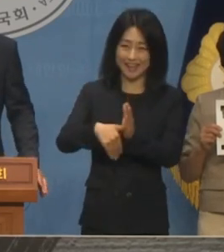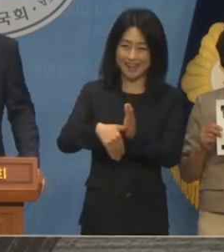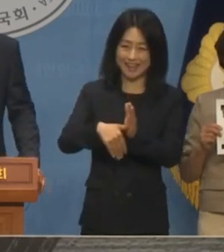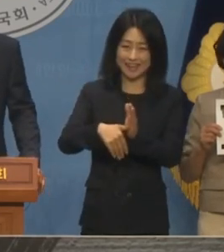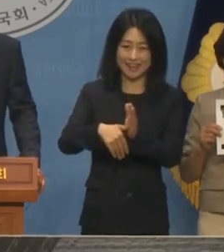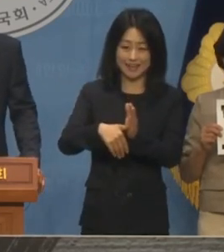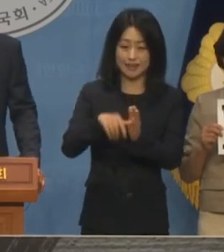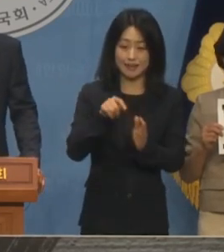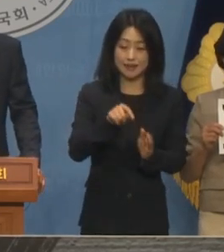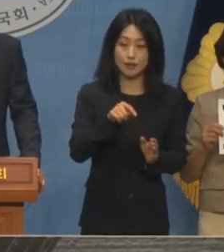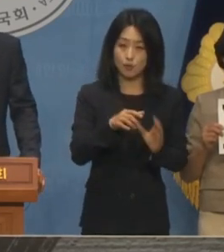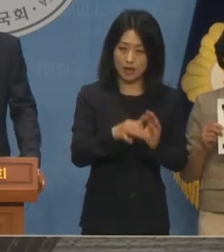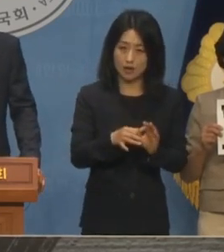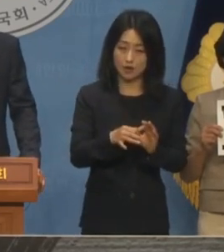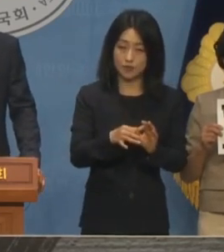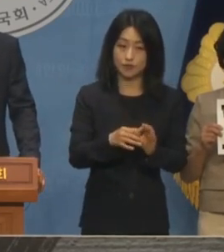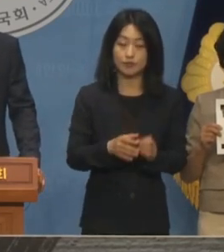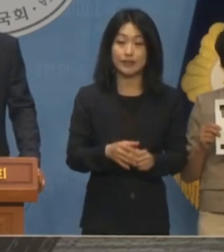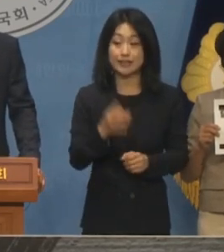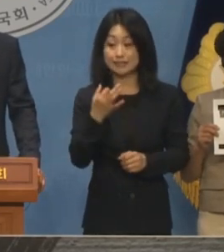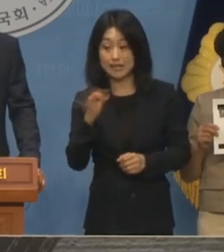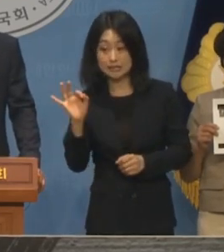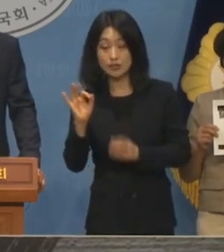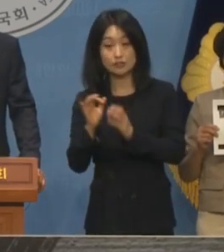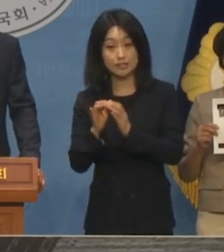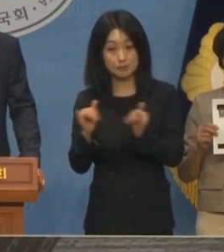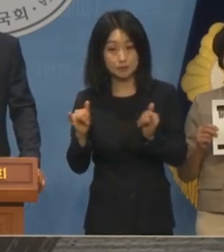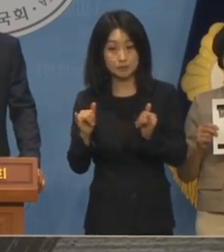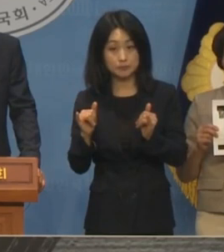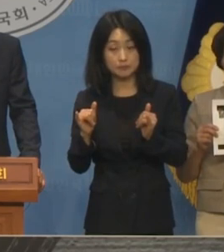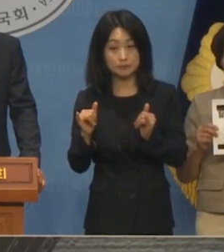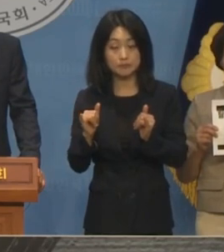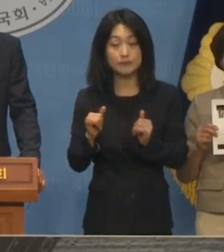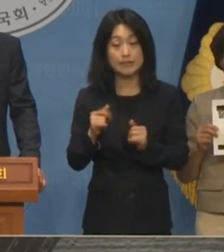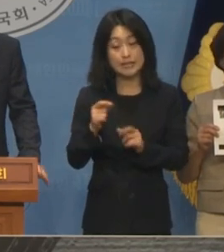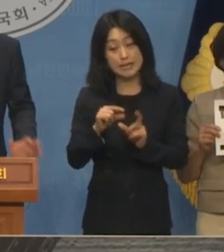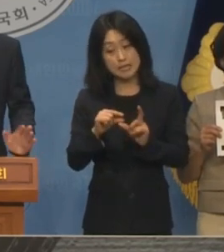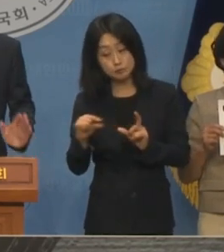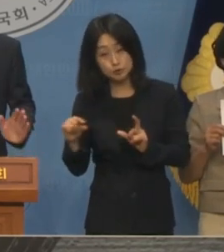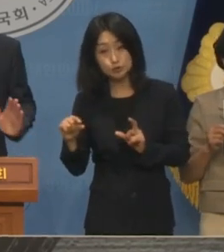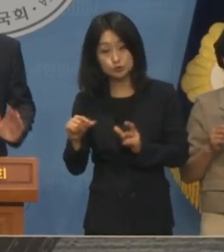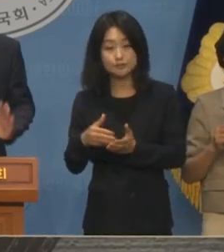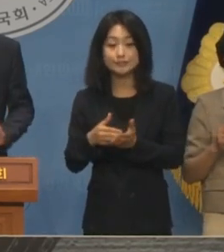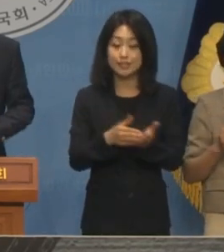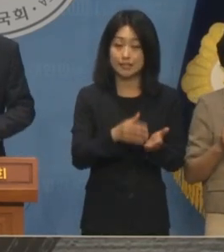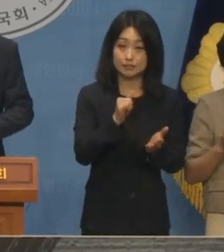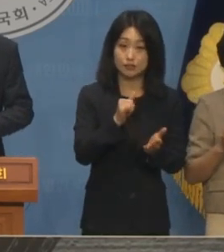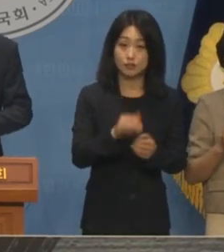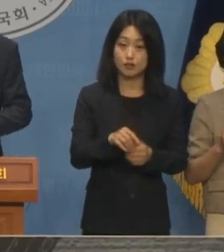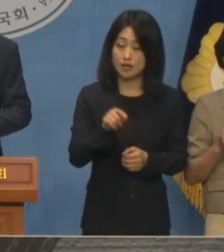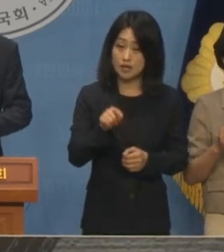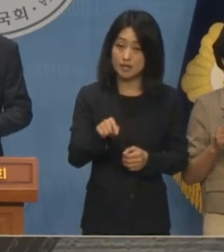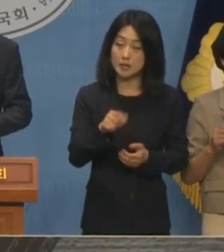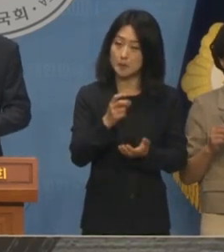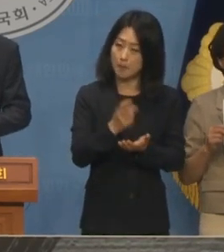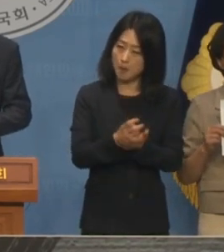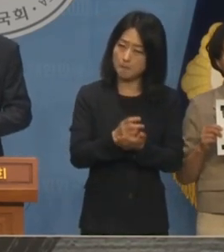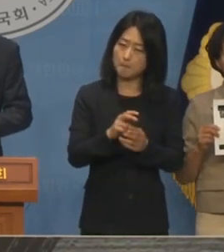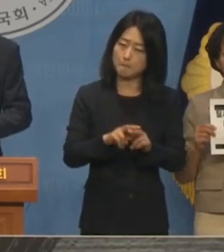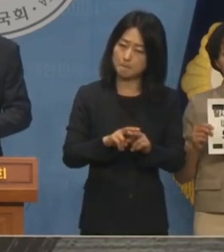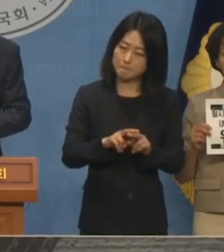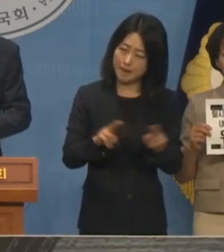이 부분과 관련해서 찬성하시는 분들도 일견 이 탈시설 조례